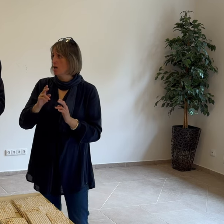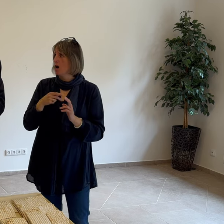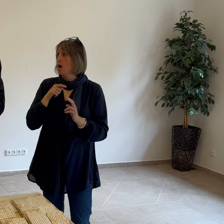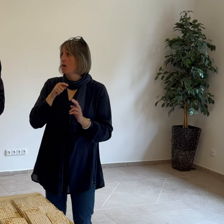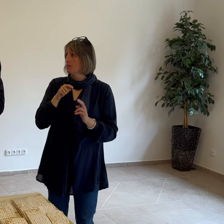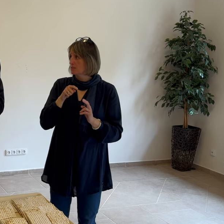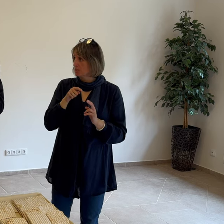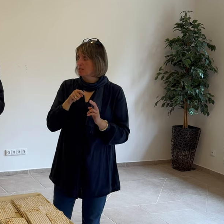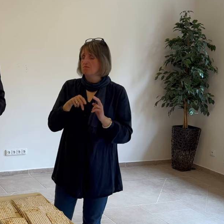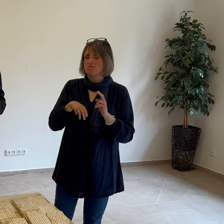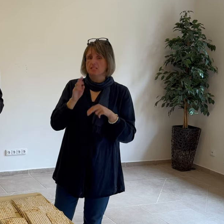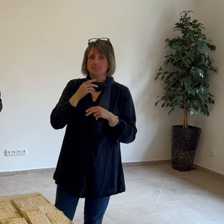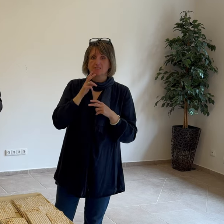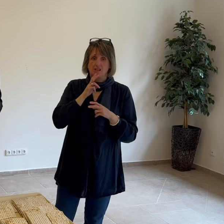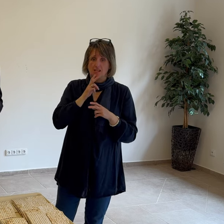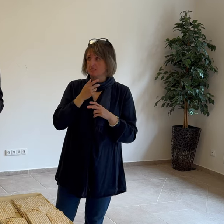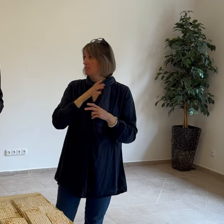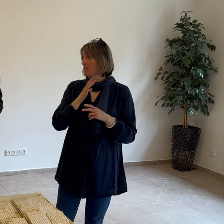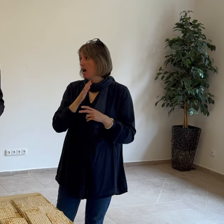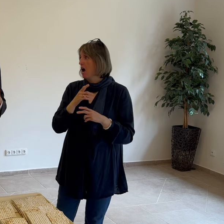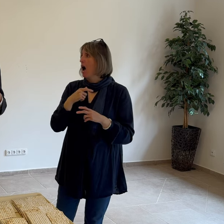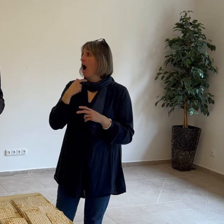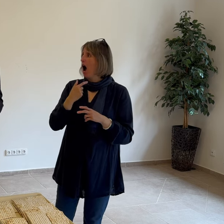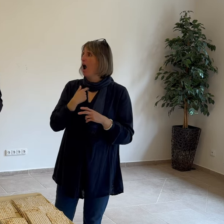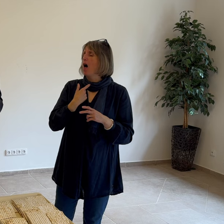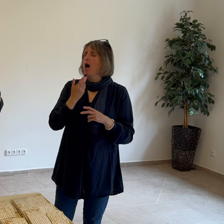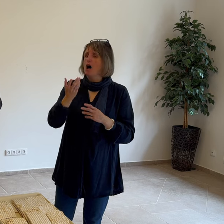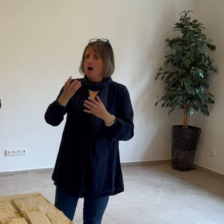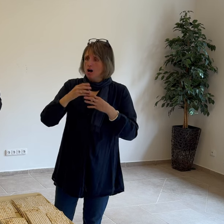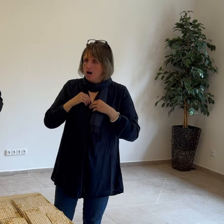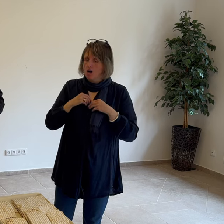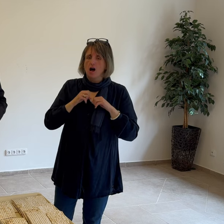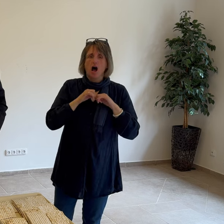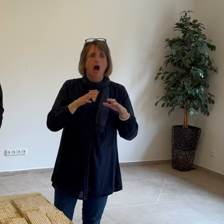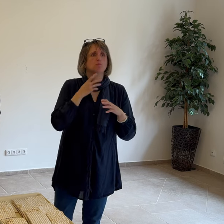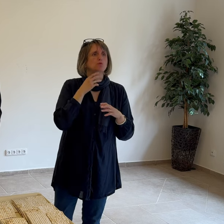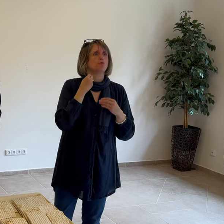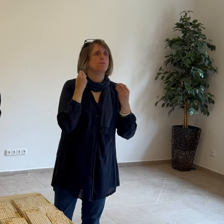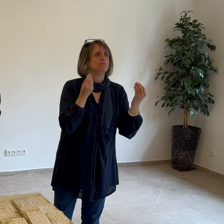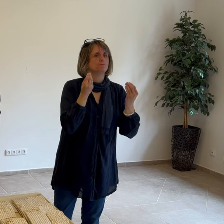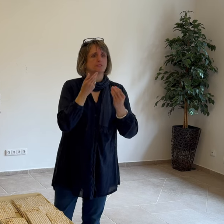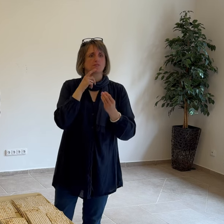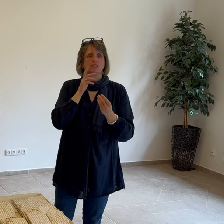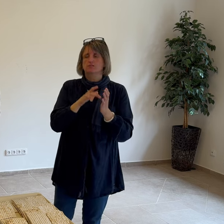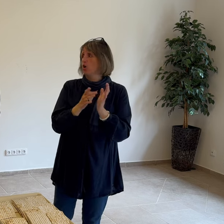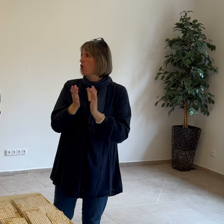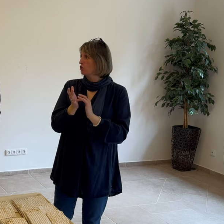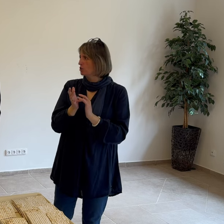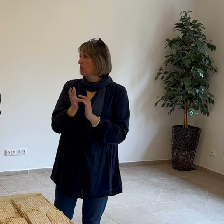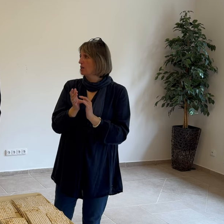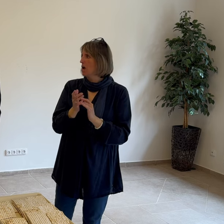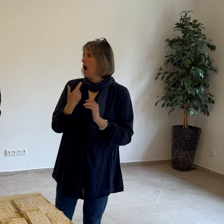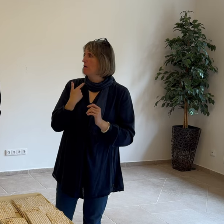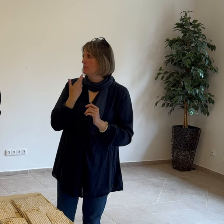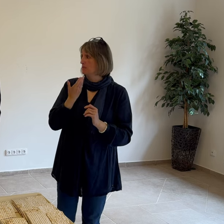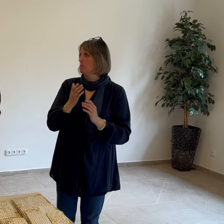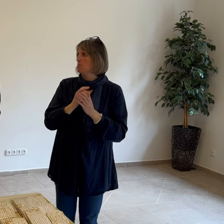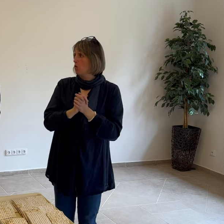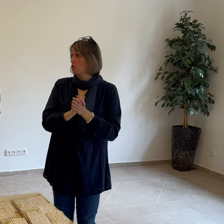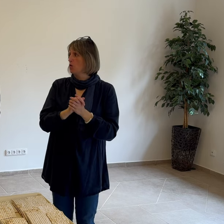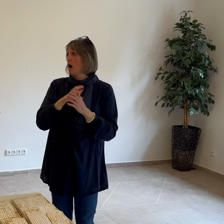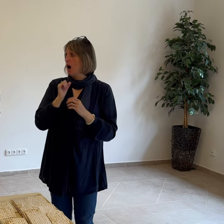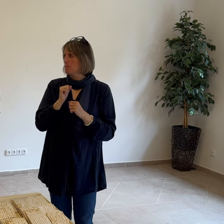mít více svědectví ale tím že vydávám svědectví o Ježíši Kristu a mluvím s lidmi tak si